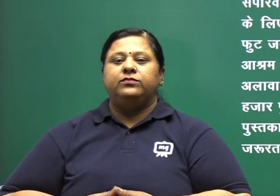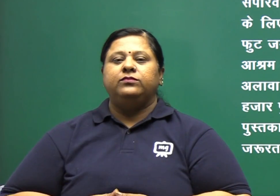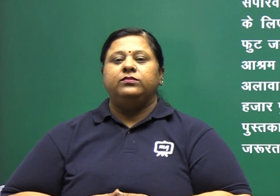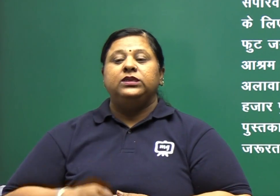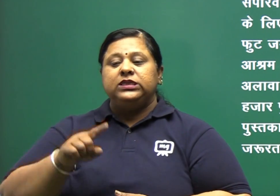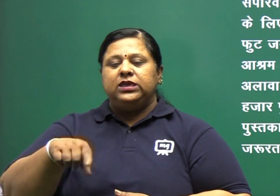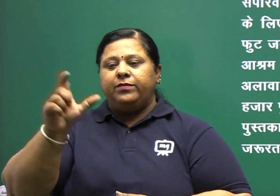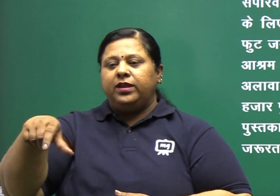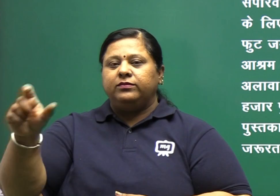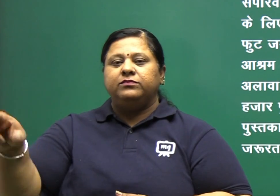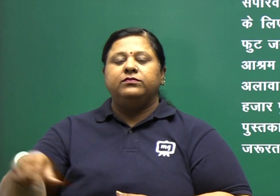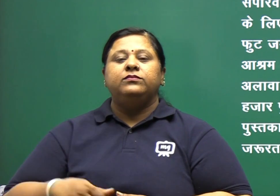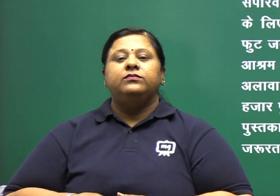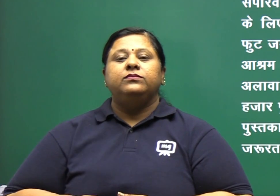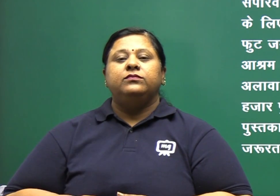जिनमें